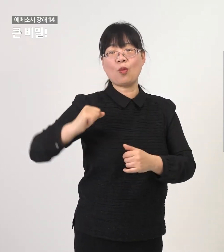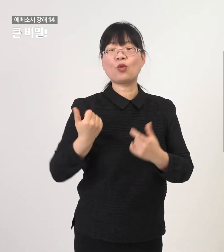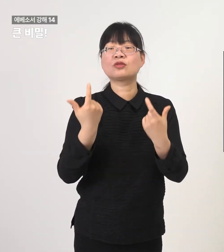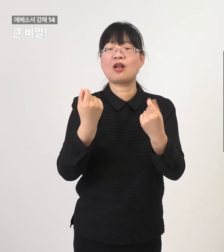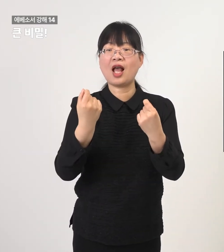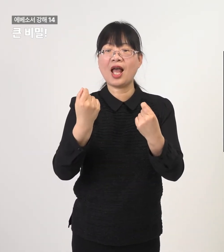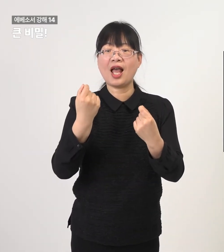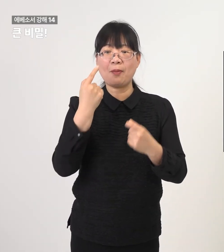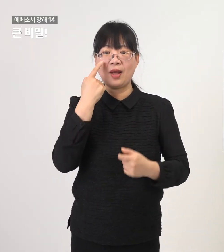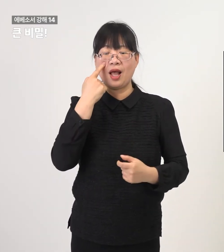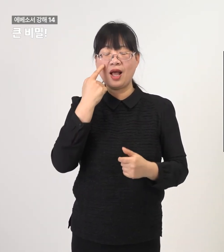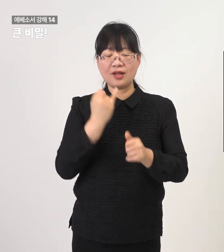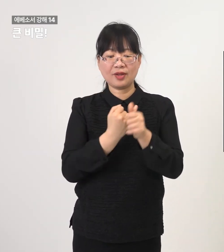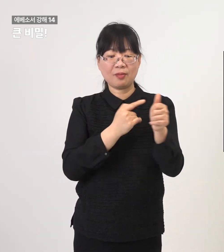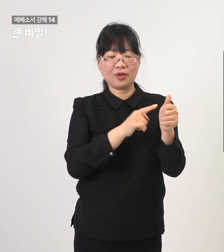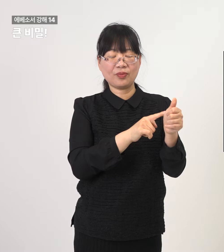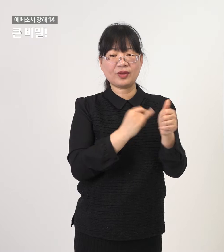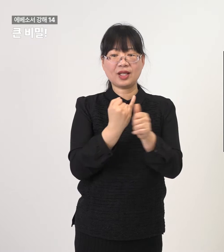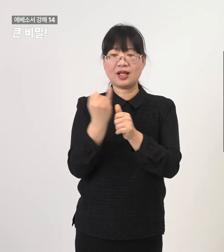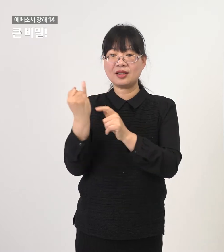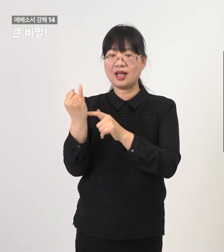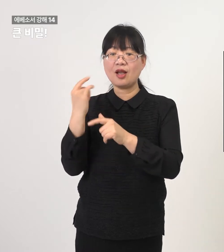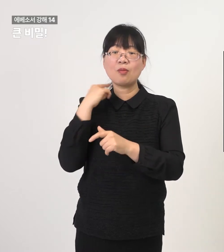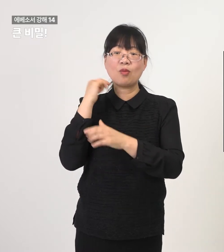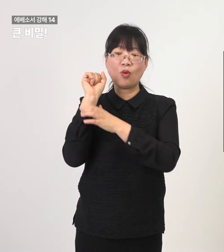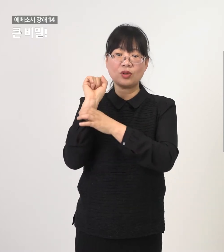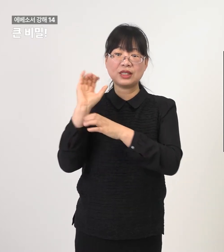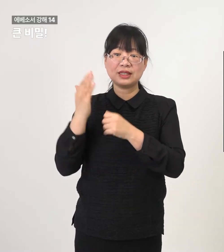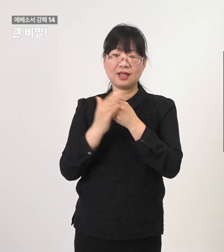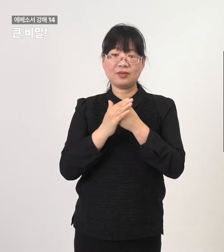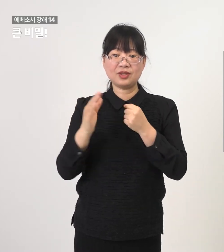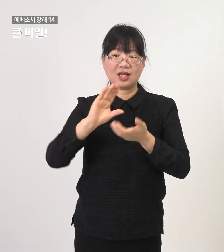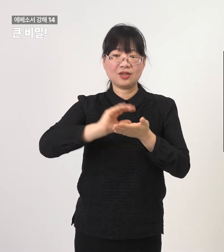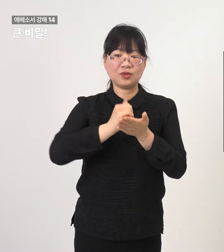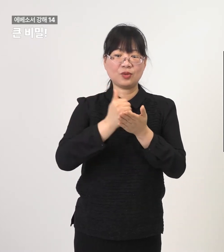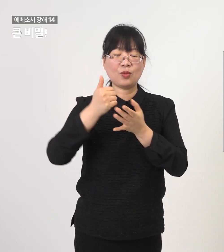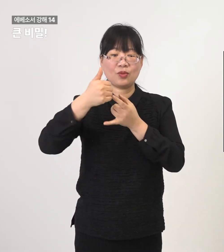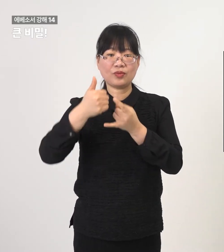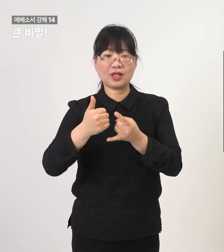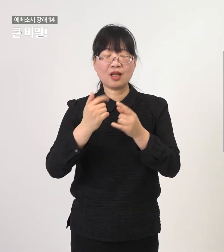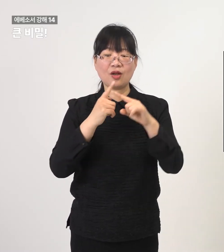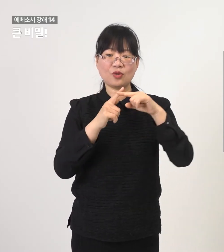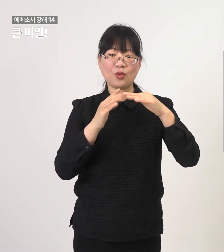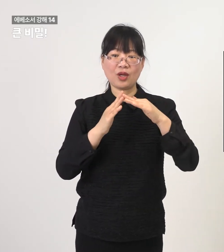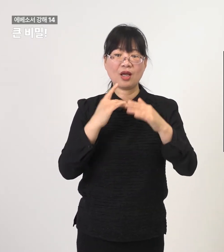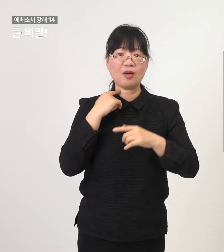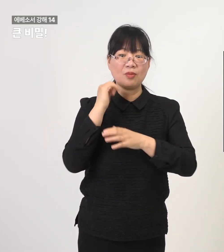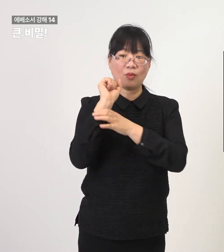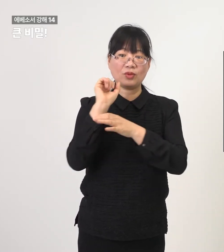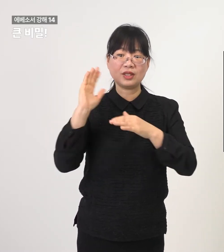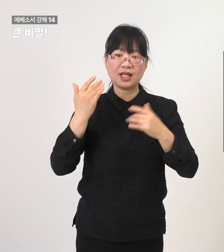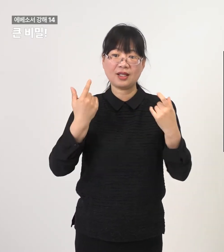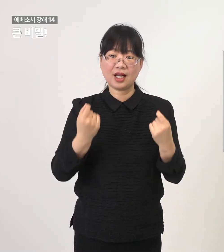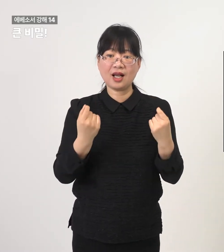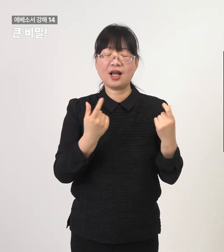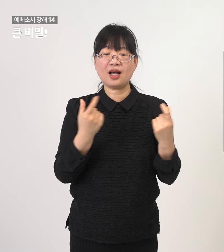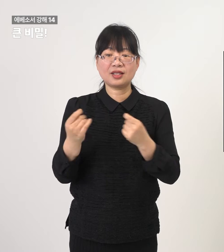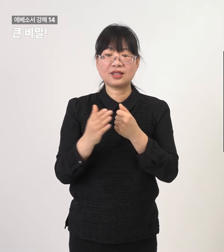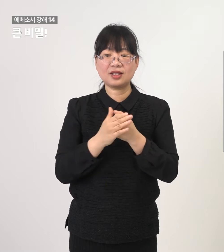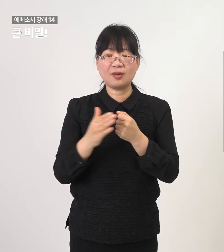하라. 이는 남편이 아내의 머리됨이 그리스도께서 교회의 머리됨과